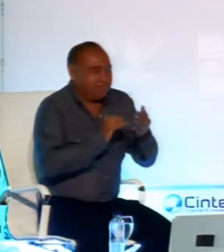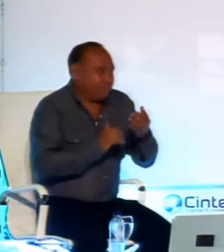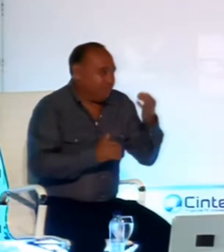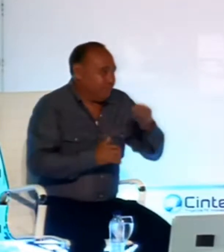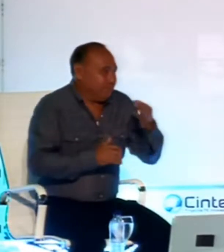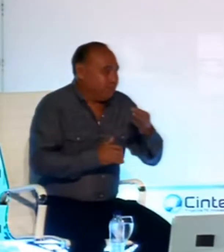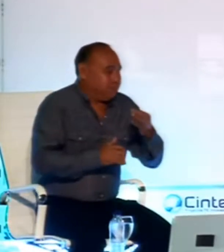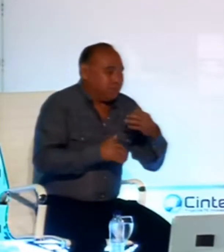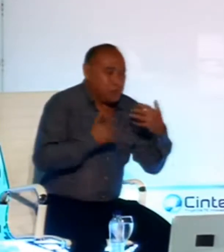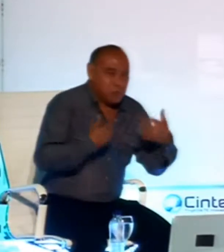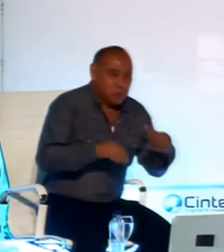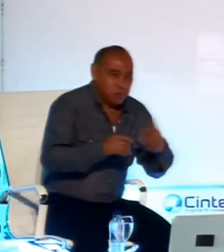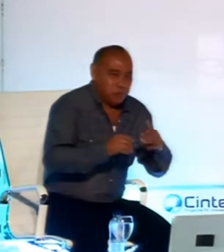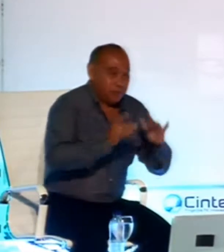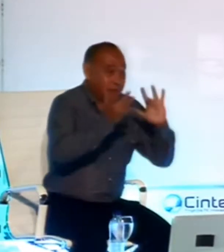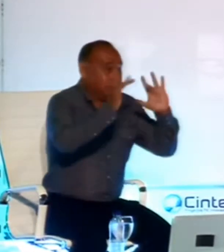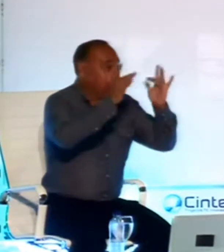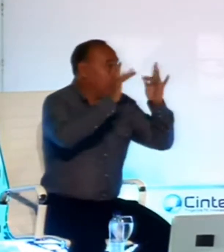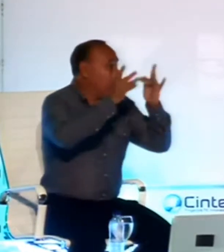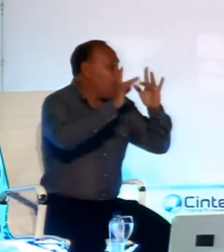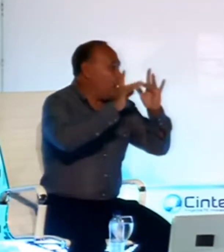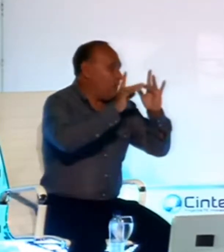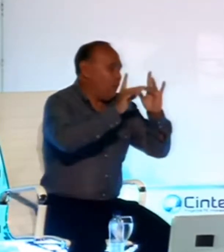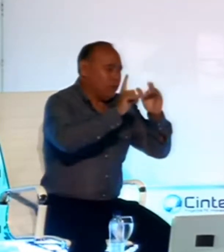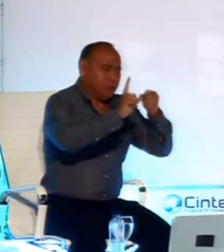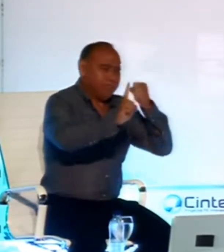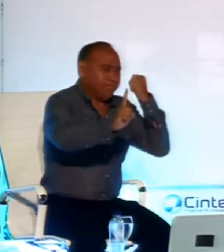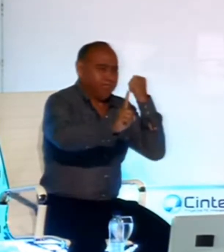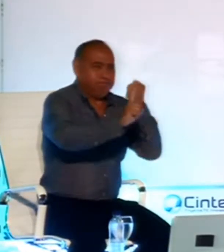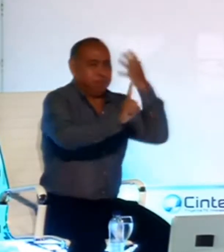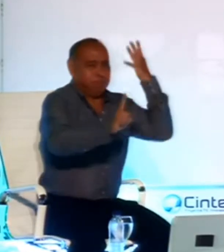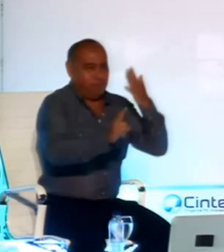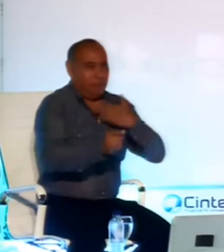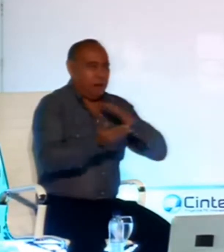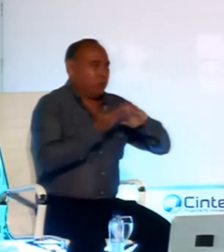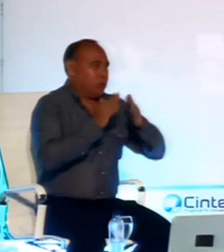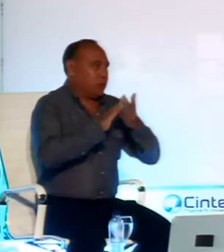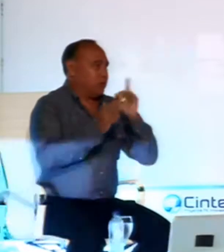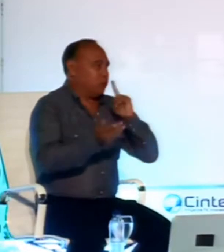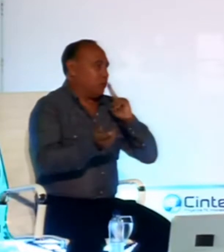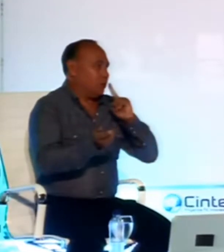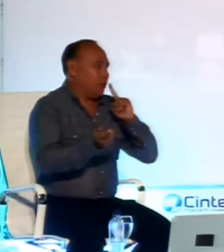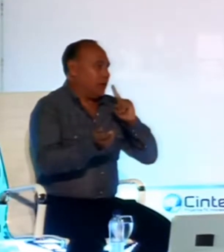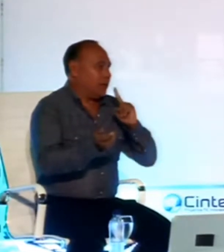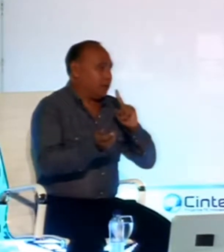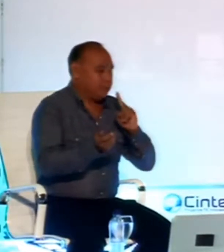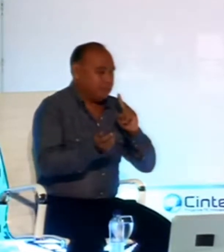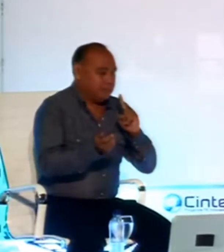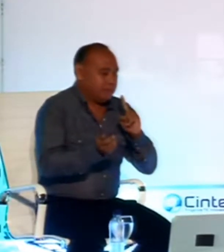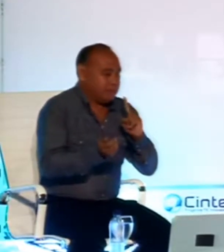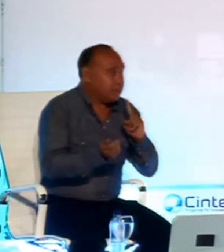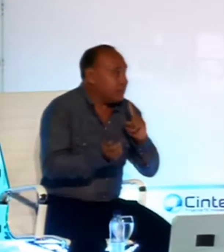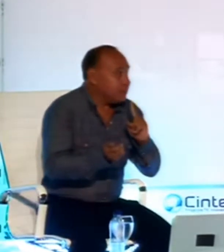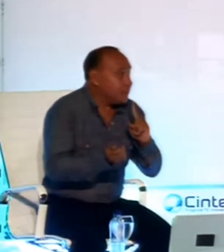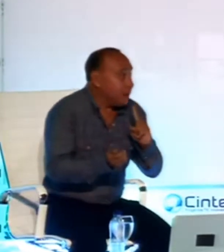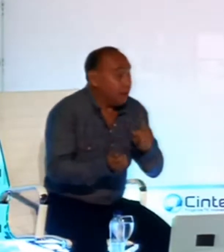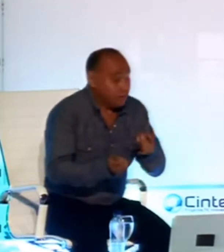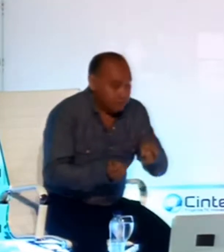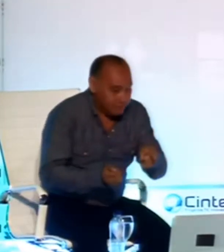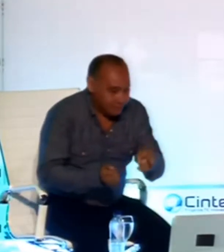Bueno, pues les quiero comentar la experiencia y la celebración y el impacto que ha generado el Centro de Relevo para la